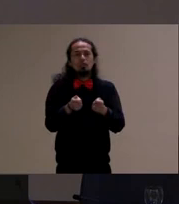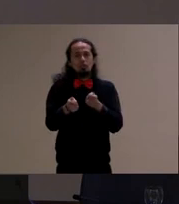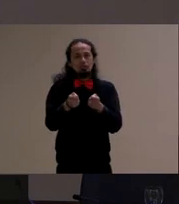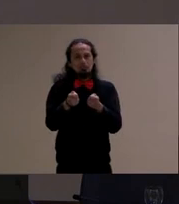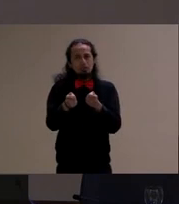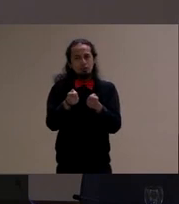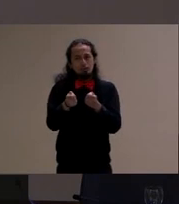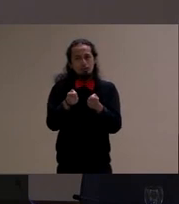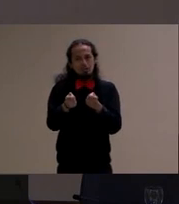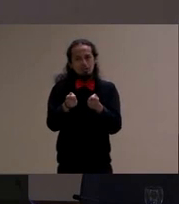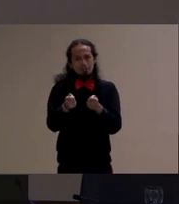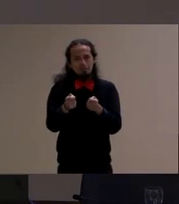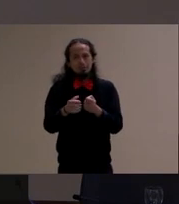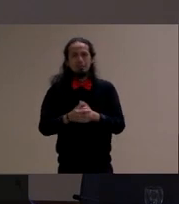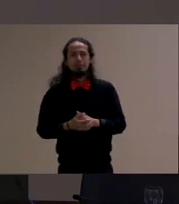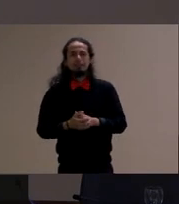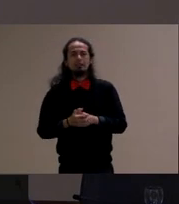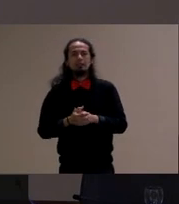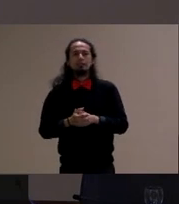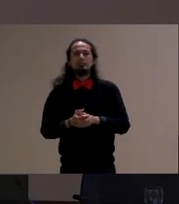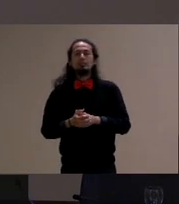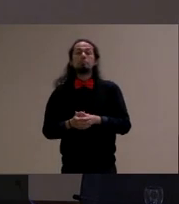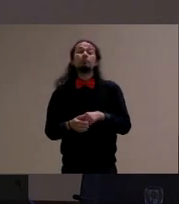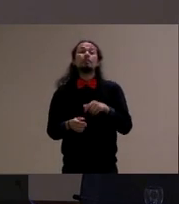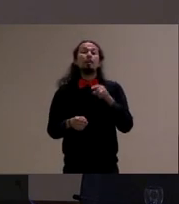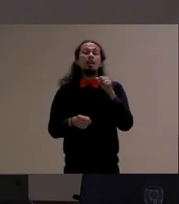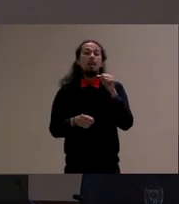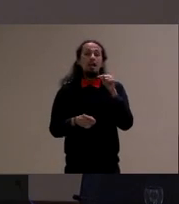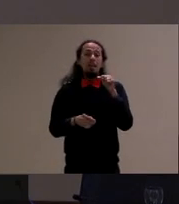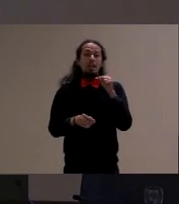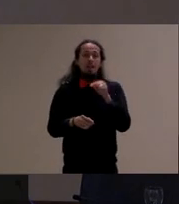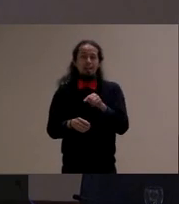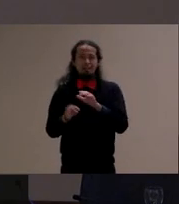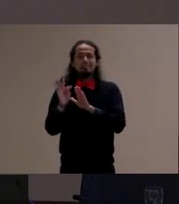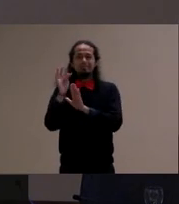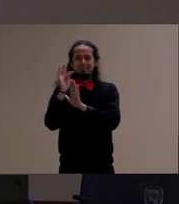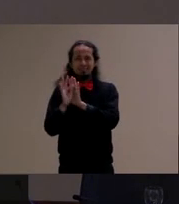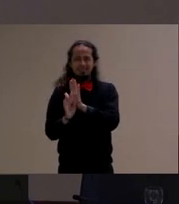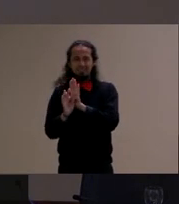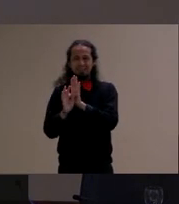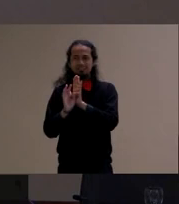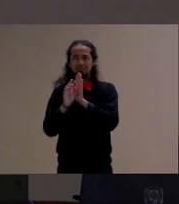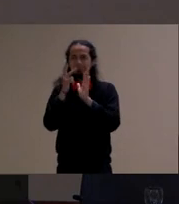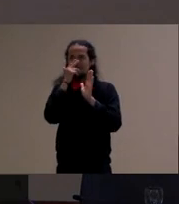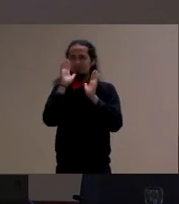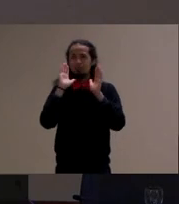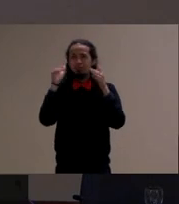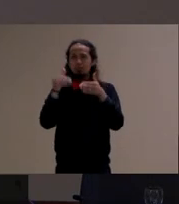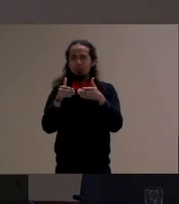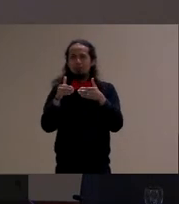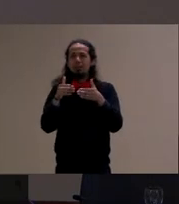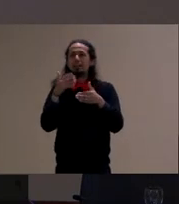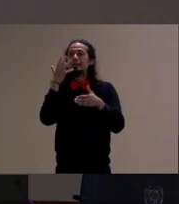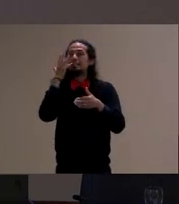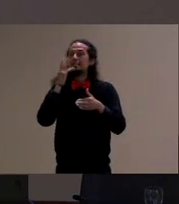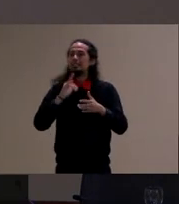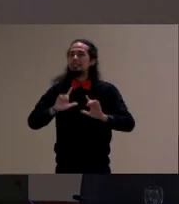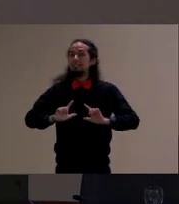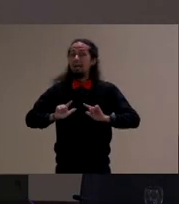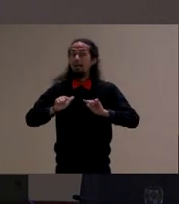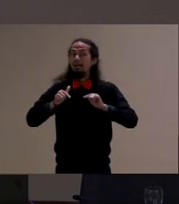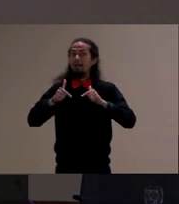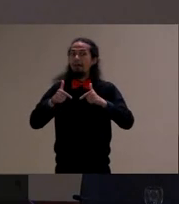ando né E e essa redação então centrada na ação da criança para a aprendizagem